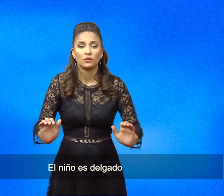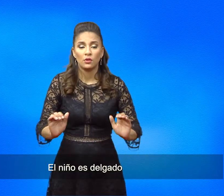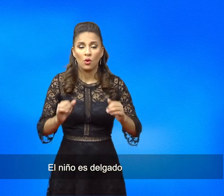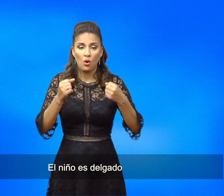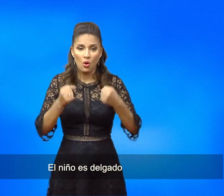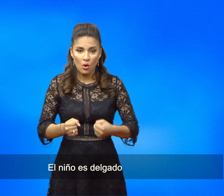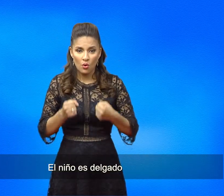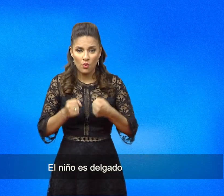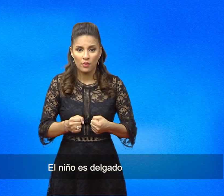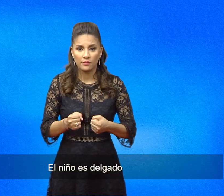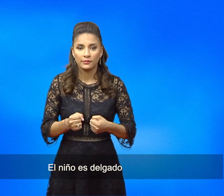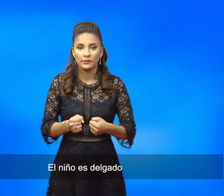el niño